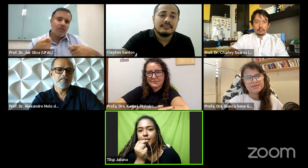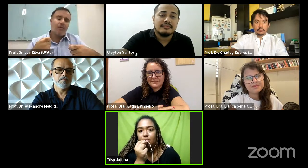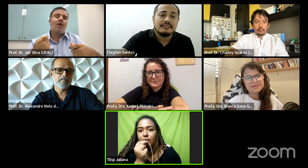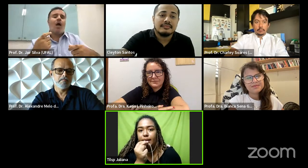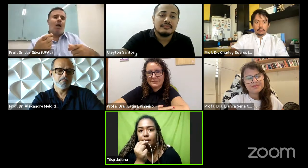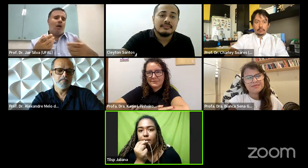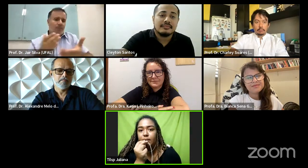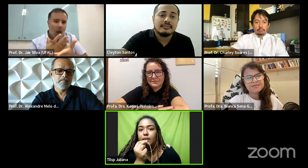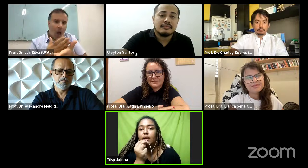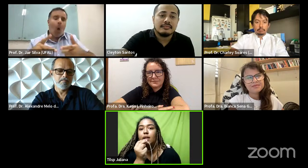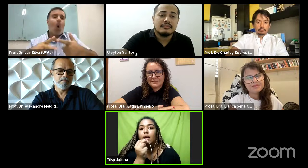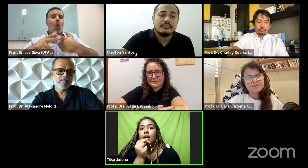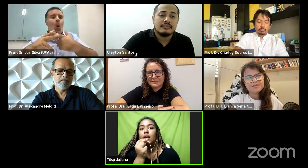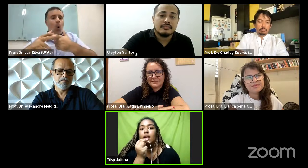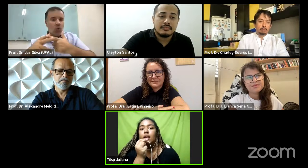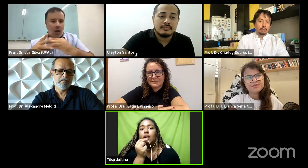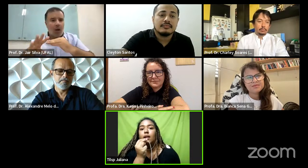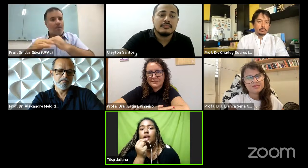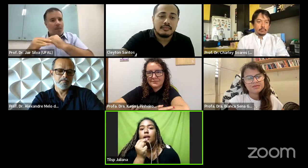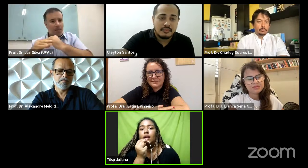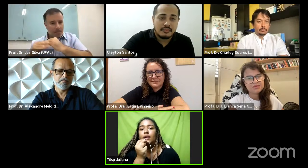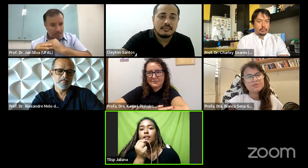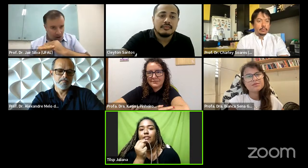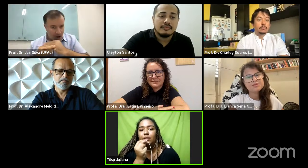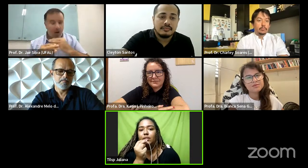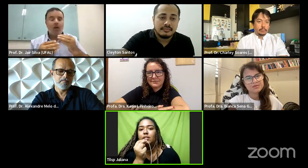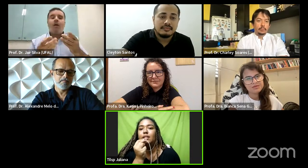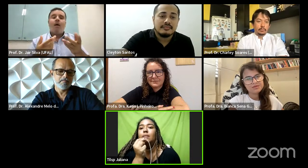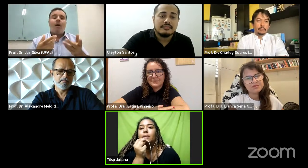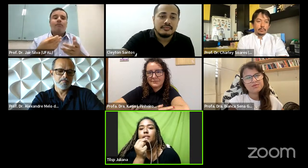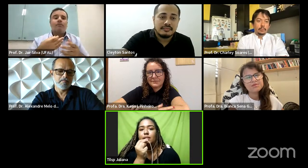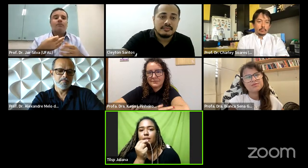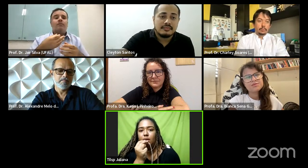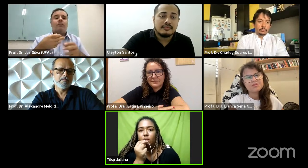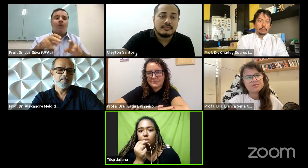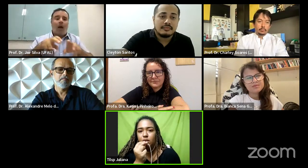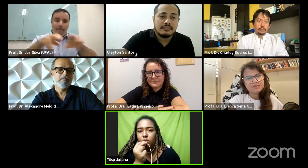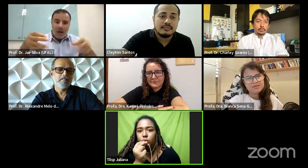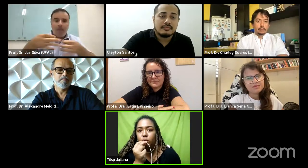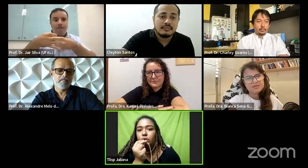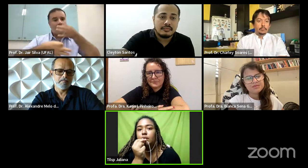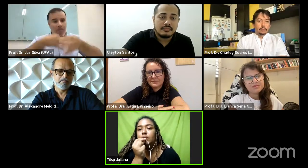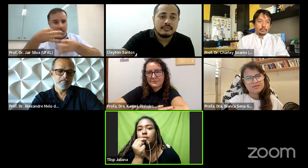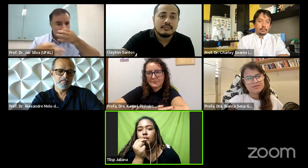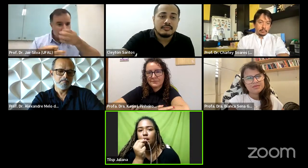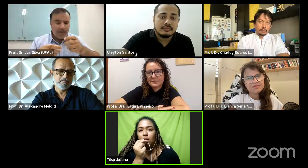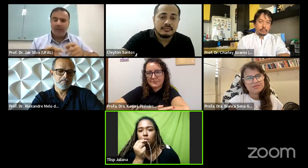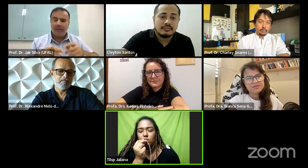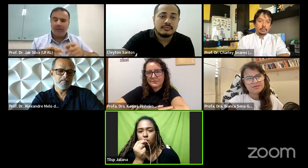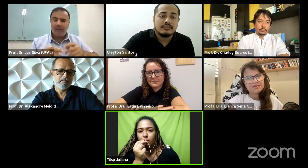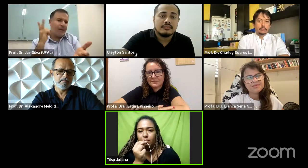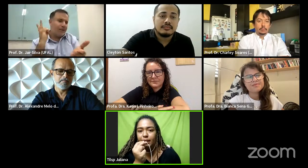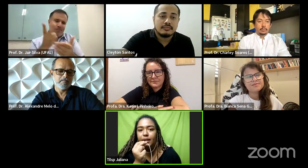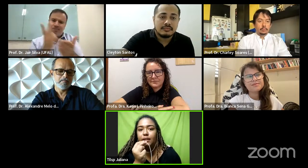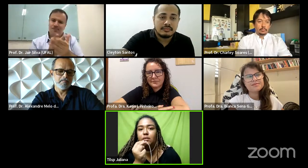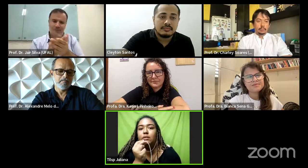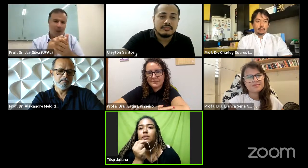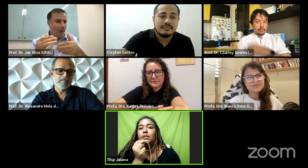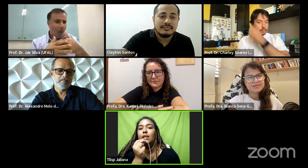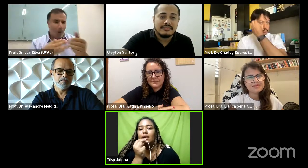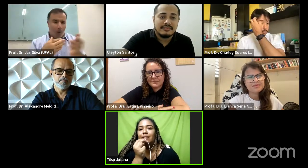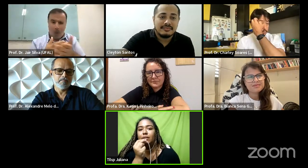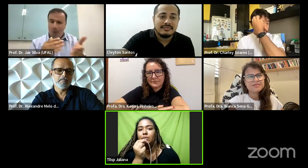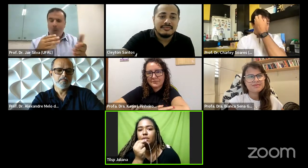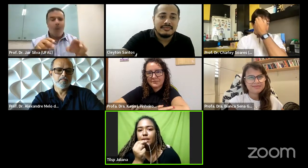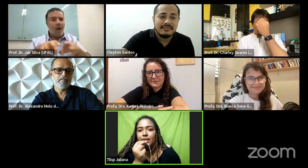relação à pesquisa do Cleiton, é que de fato a gente ainda precisa de alguns ajustes, alguns